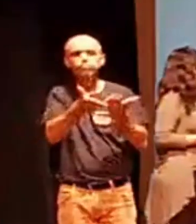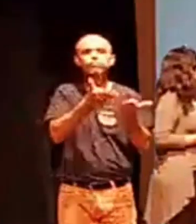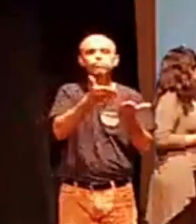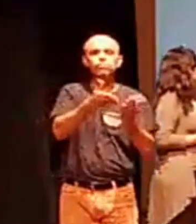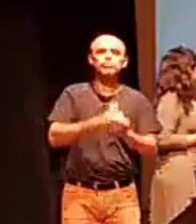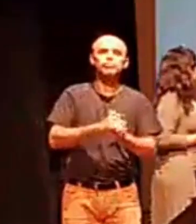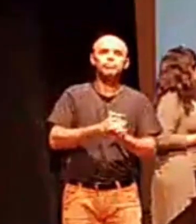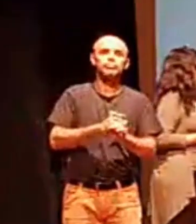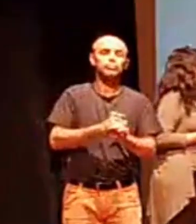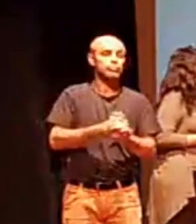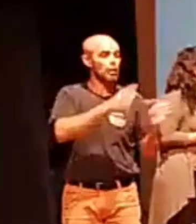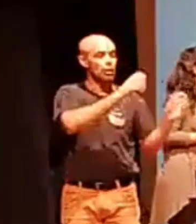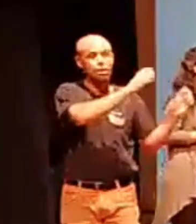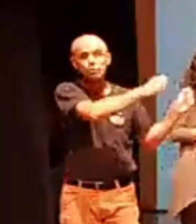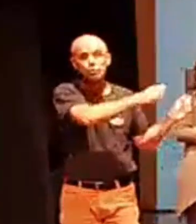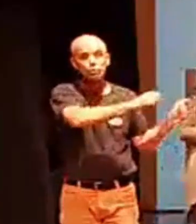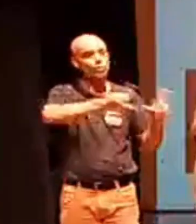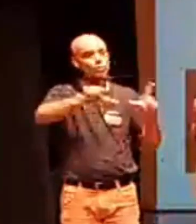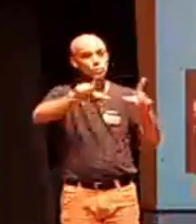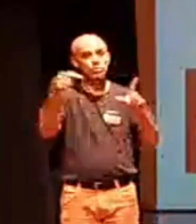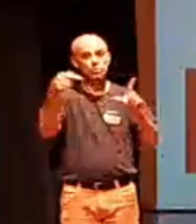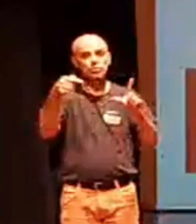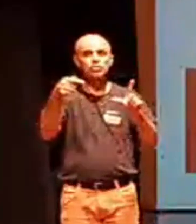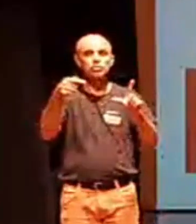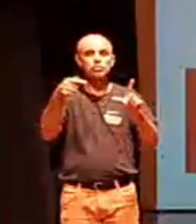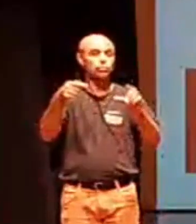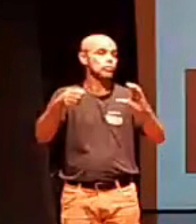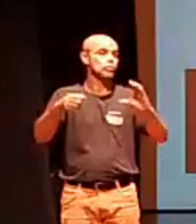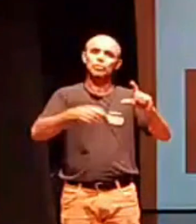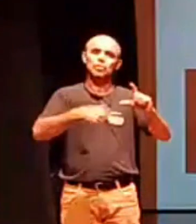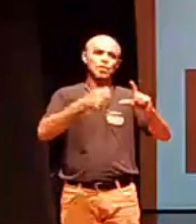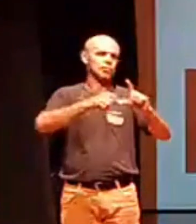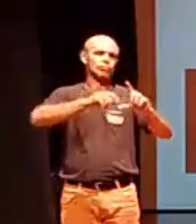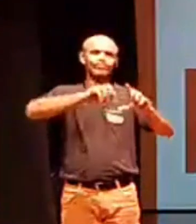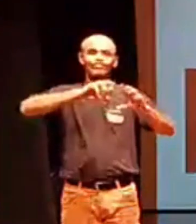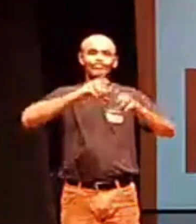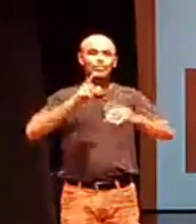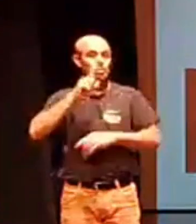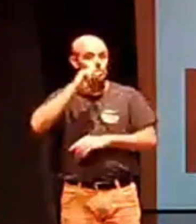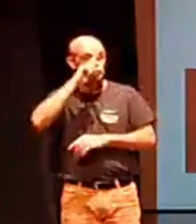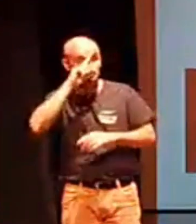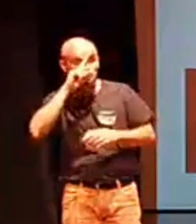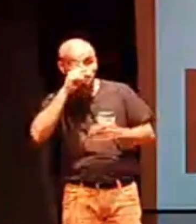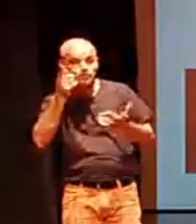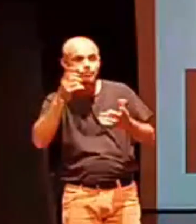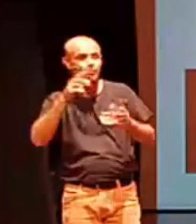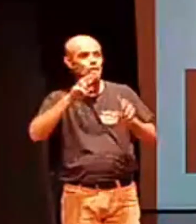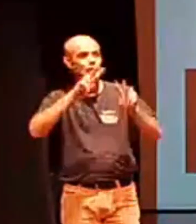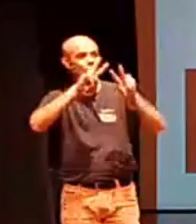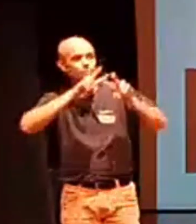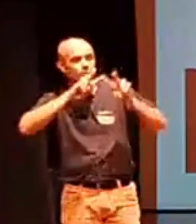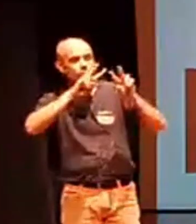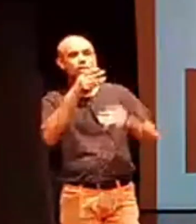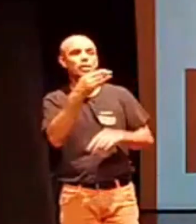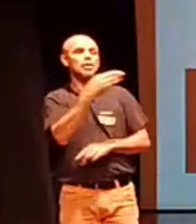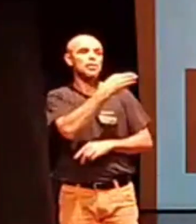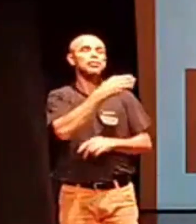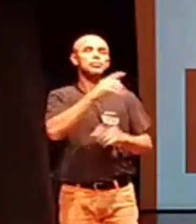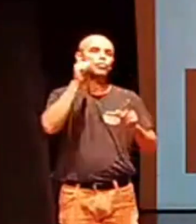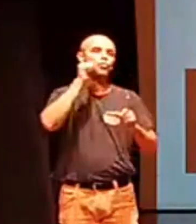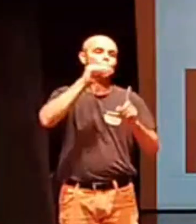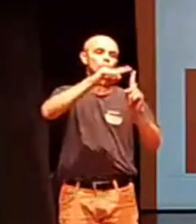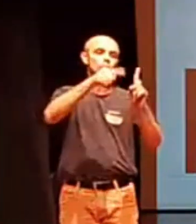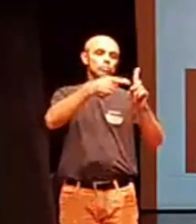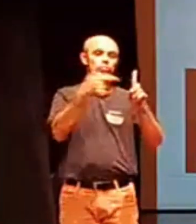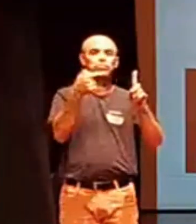um caso que eu achei muito interessante, que é um caso raro, graças a Deus. Foi uma revisão aí de uma gestante,